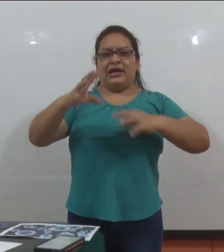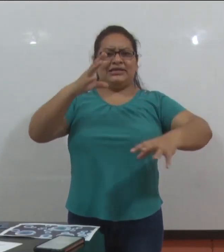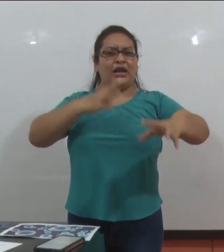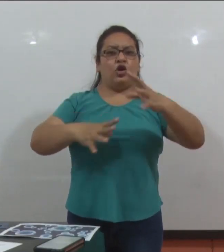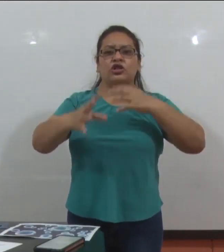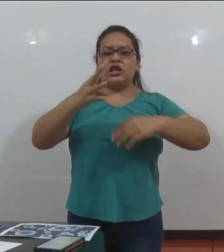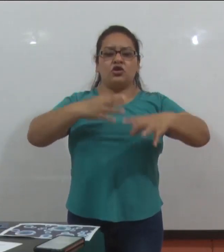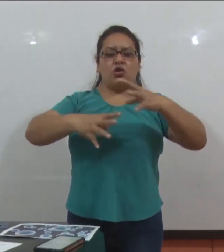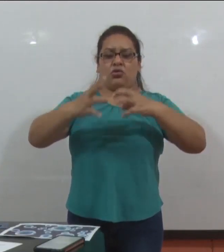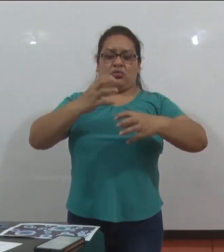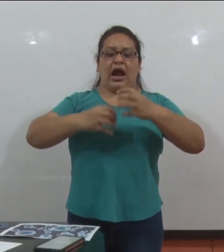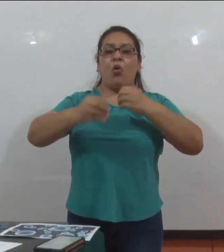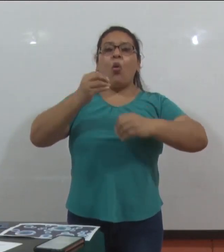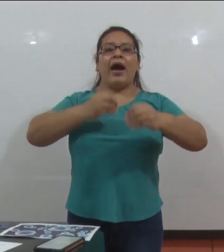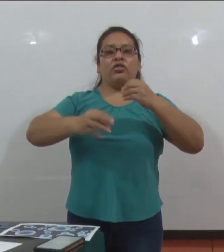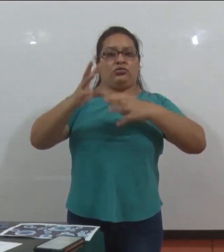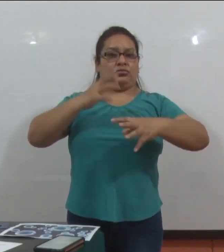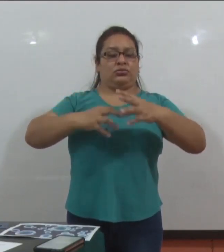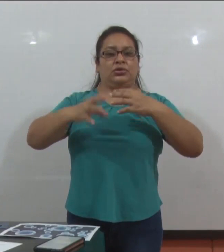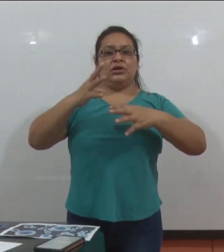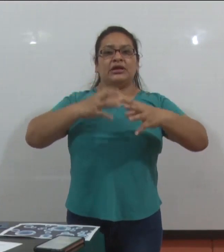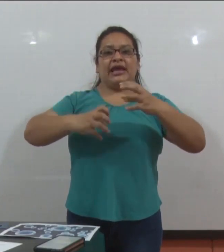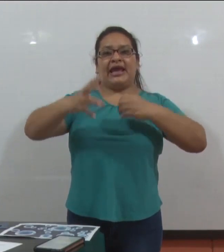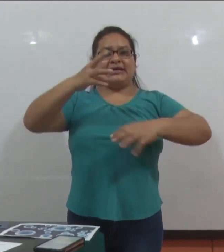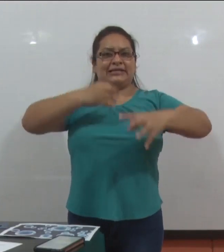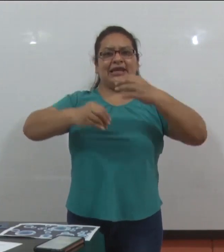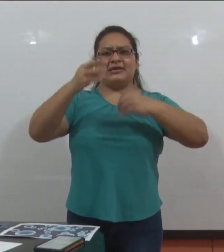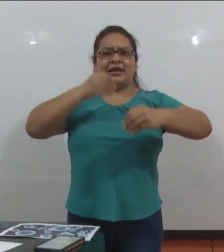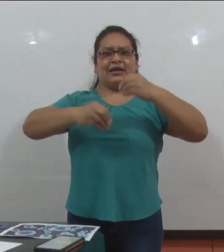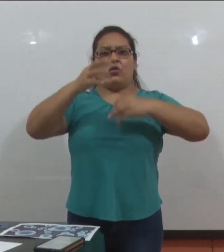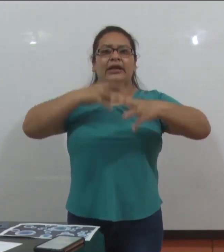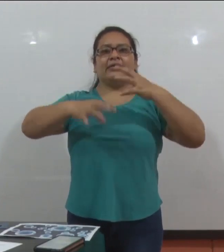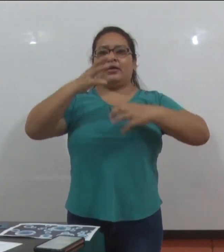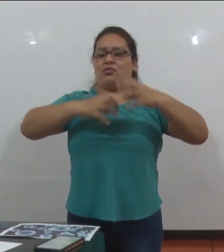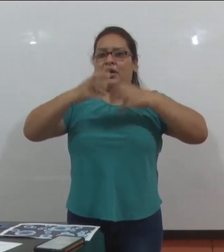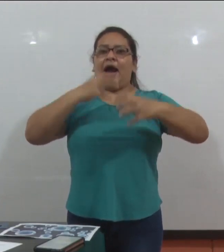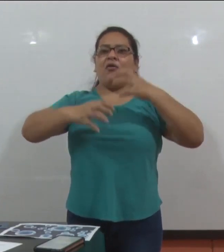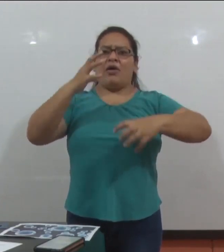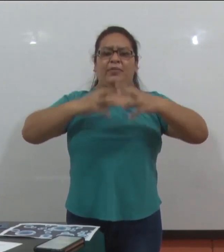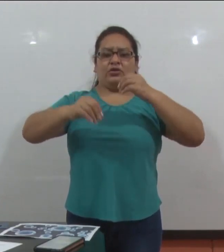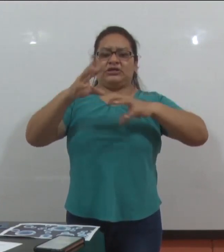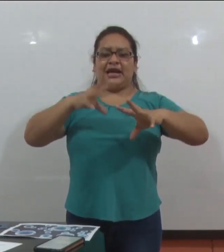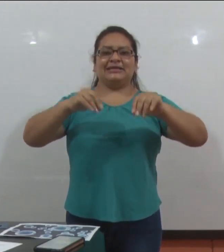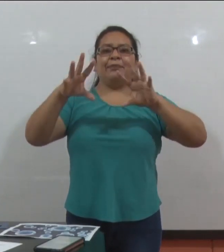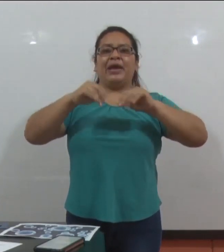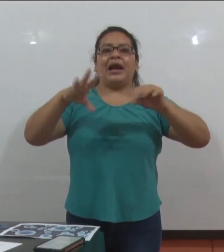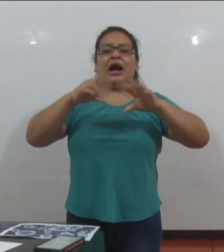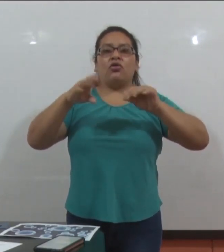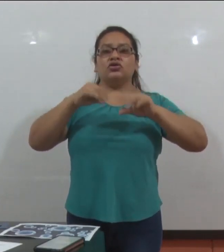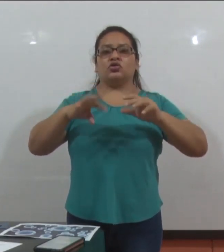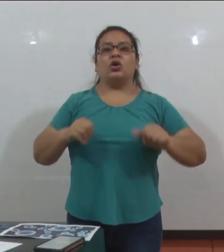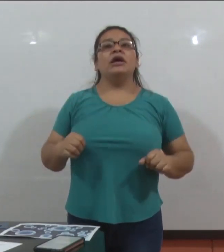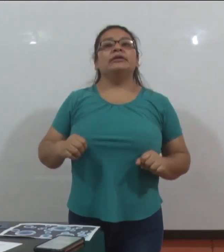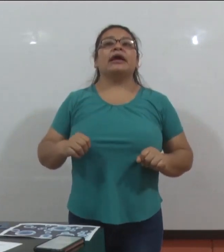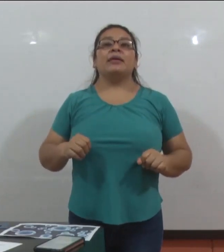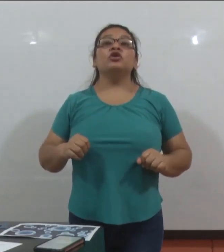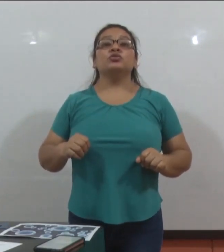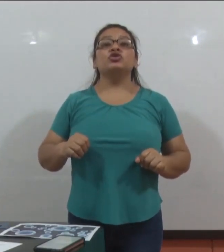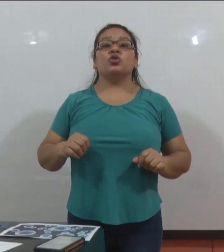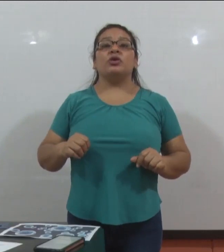ese lodío aguado, que es tierra revuelta con agua, pero que hace pegajoso. Tengamos mucho